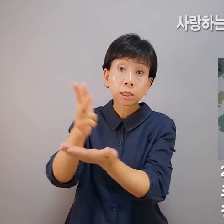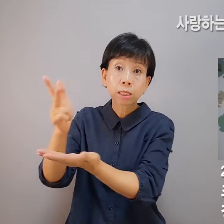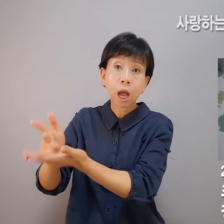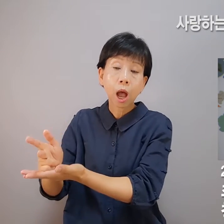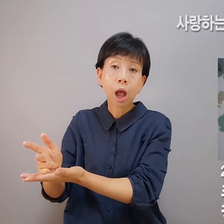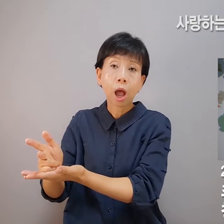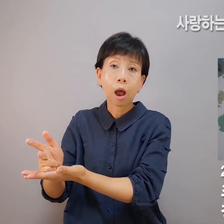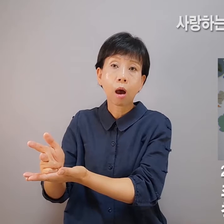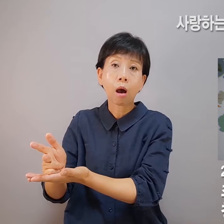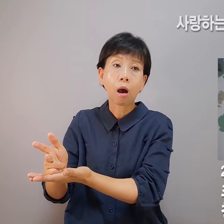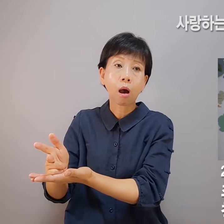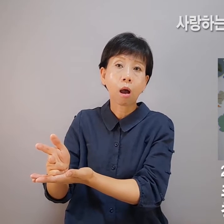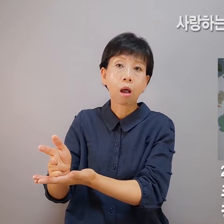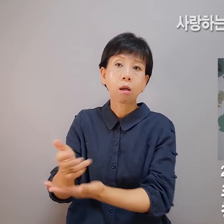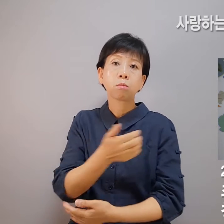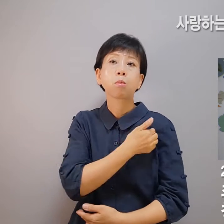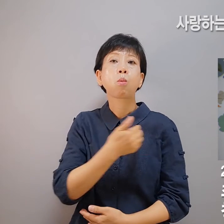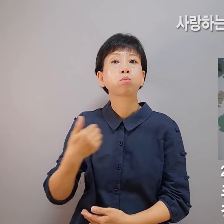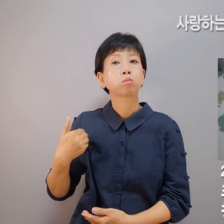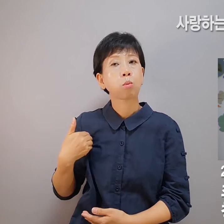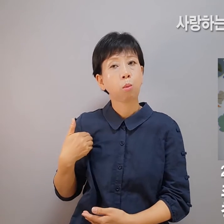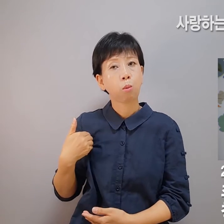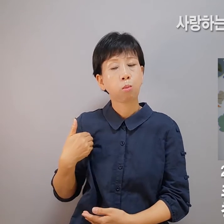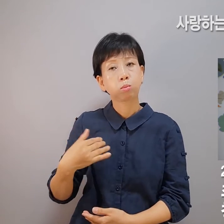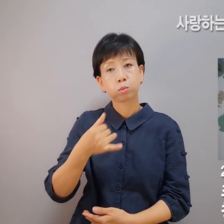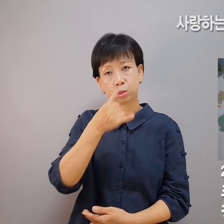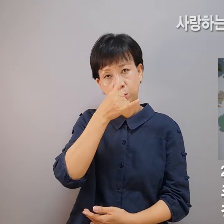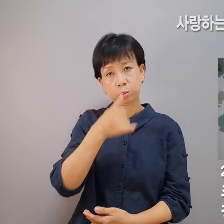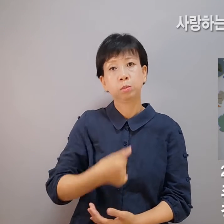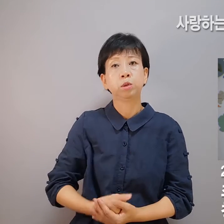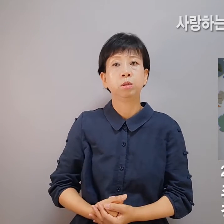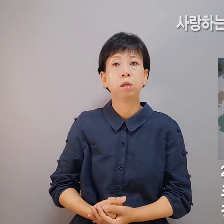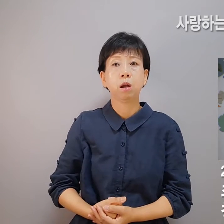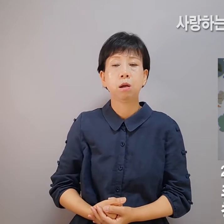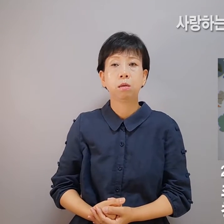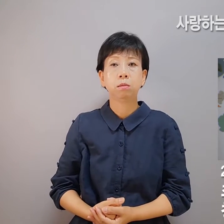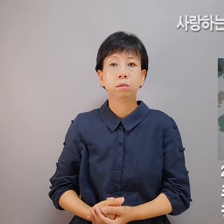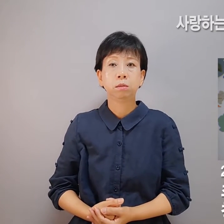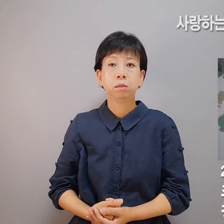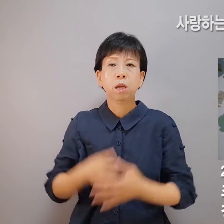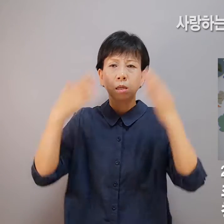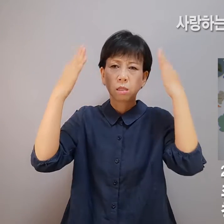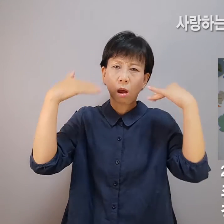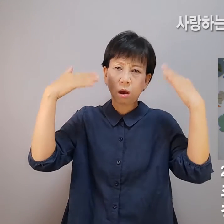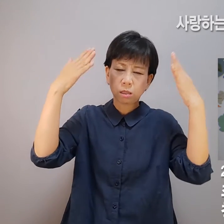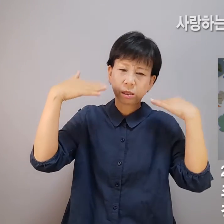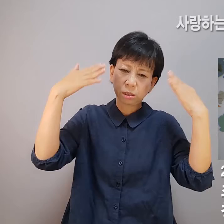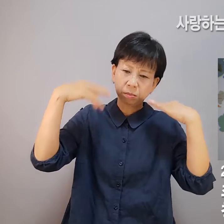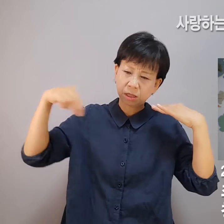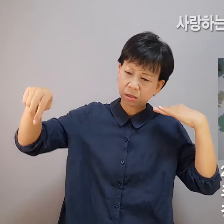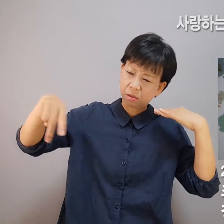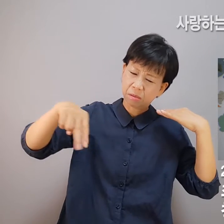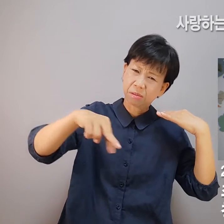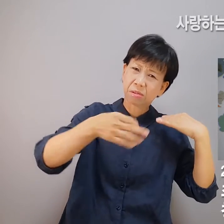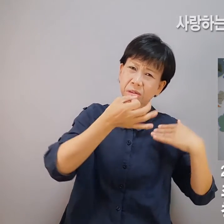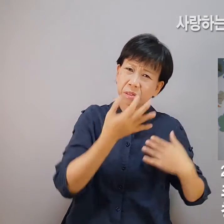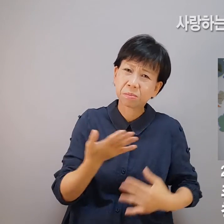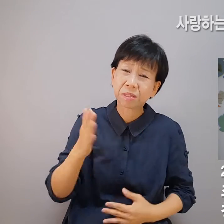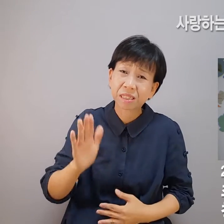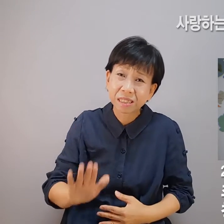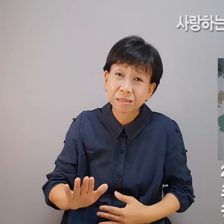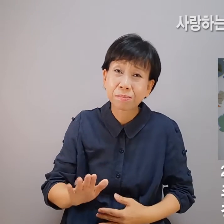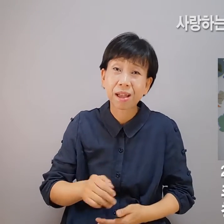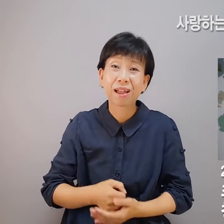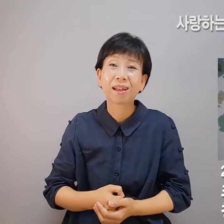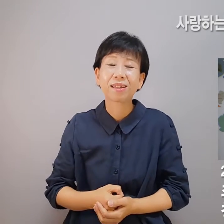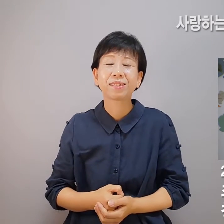자리가 넉넉하게 많이 있습니다. 그래서 조금 이게 좀 여름이라 좀 힘들긴 하겠지만 여름이 좀